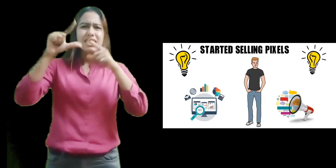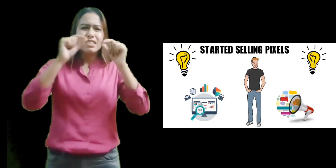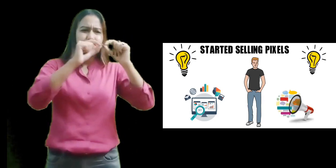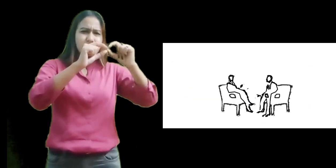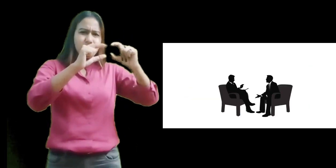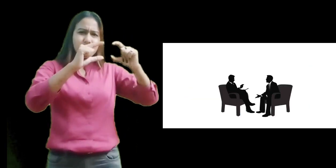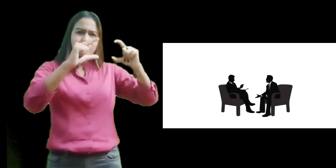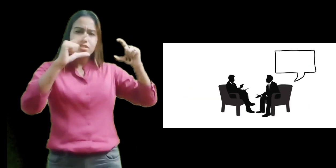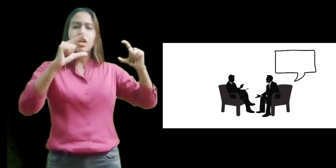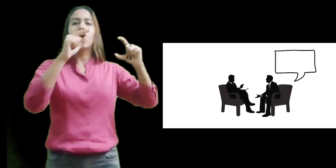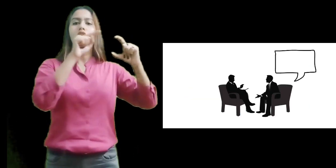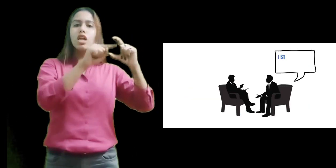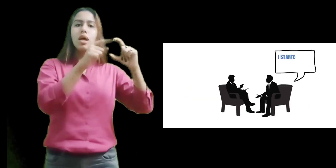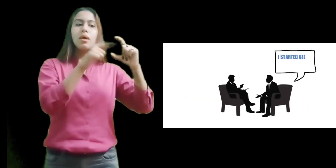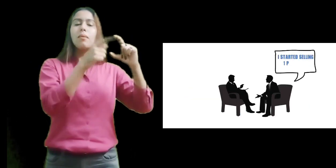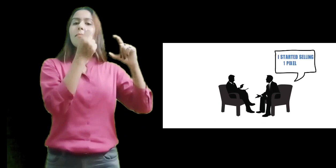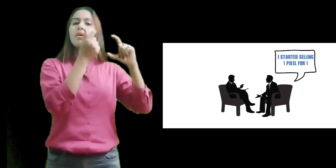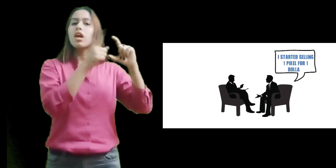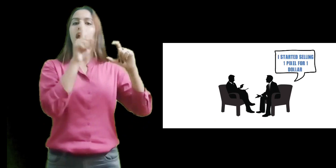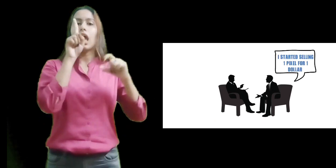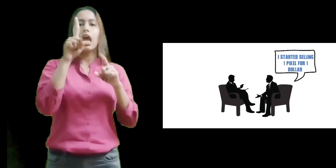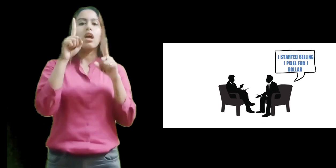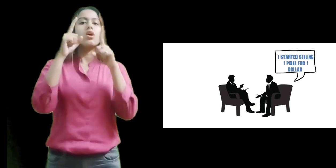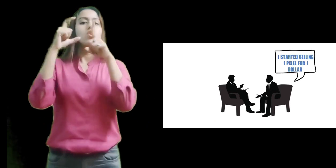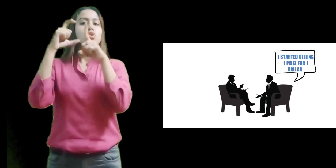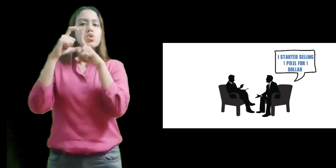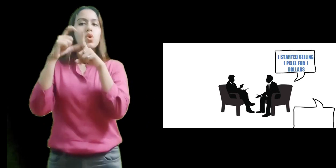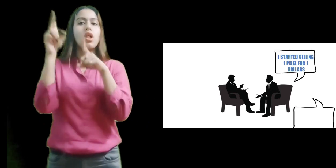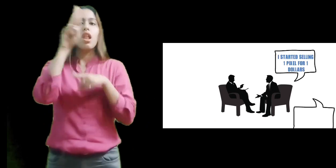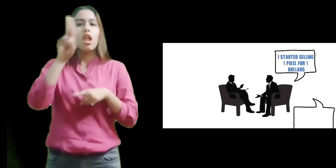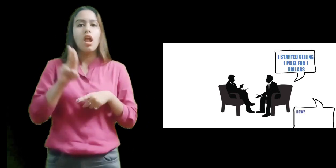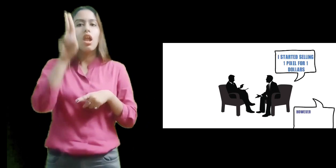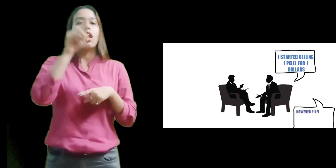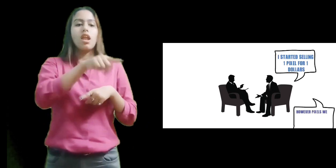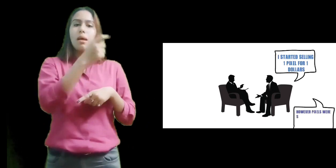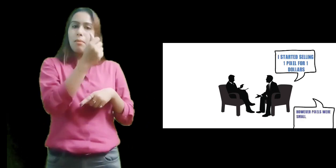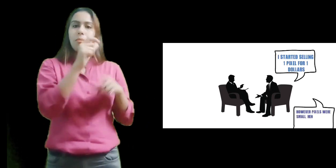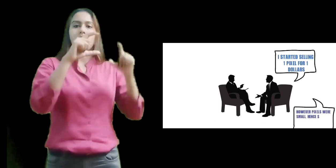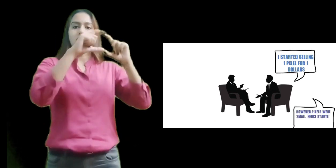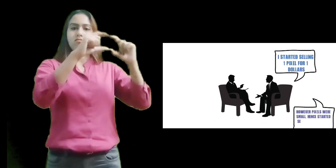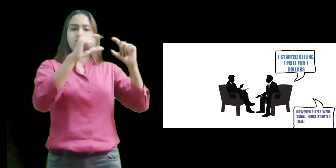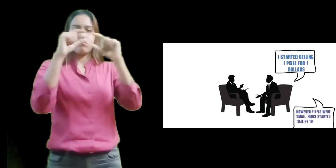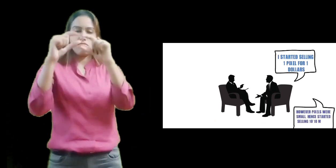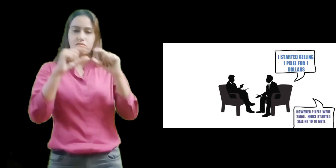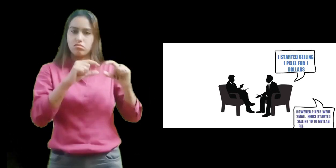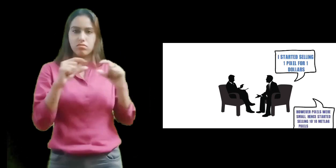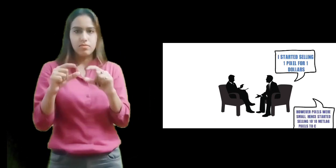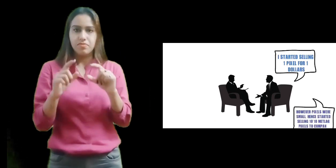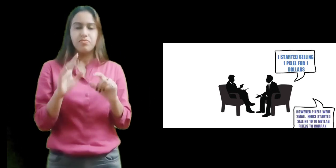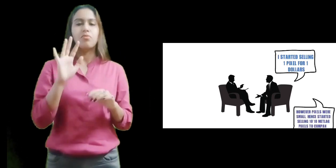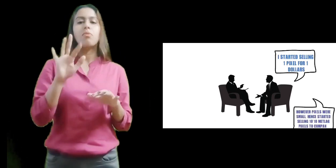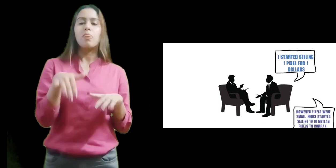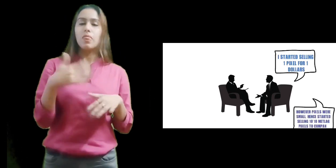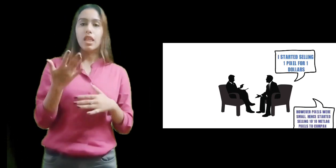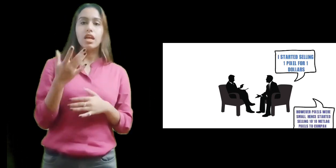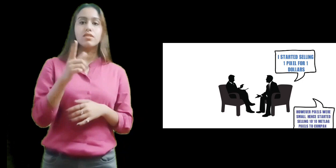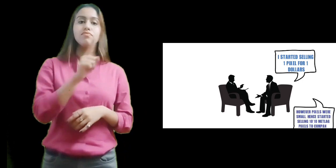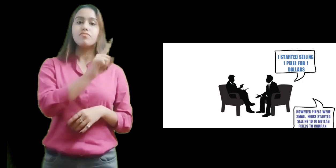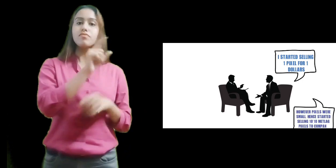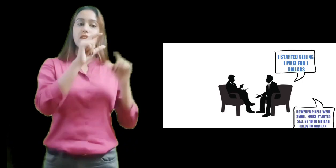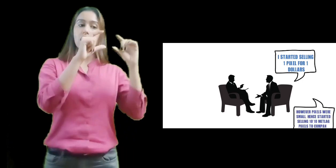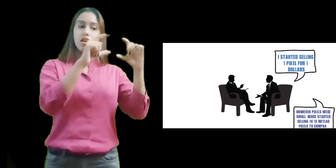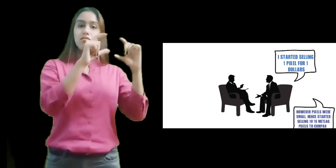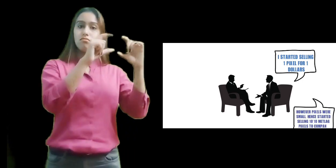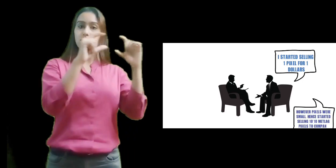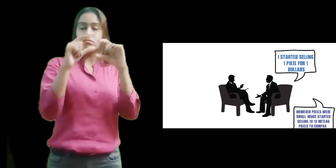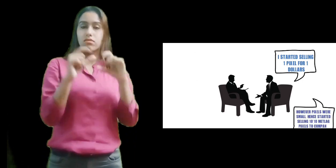उसने एक पिक्सल का रेट रखा था $1, बट क्योंकि एक पिक्सल बहुत छोटा होता है इसलिए उसने 10x10 मतलब 100 पिक्सल्स एक एक कंपनी को बेचना